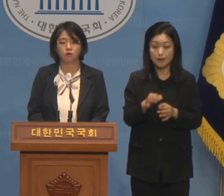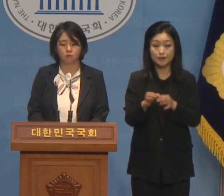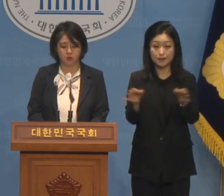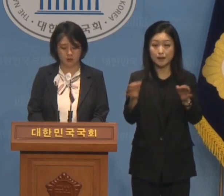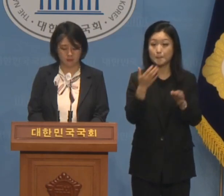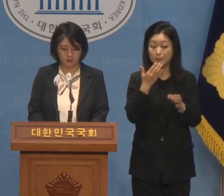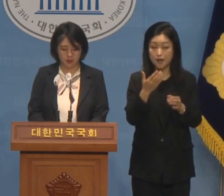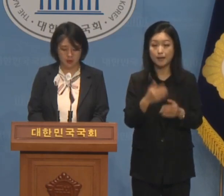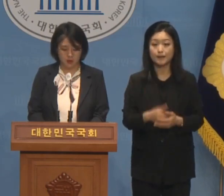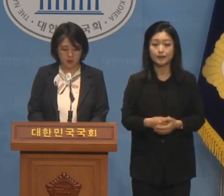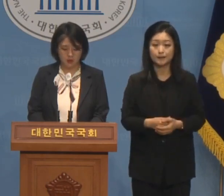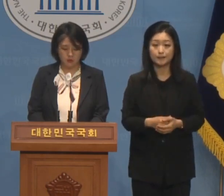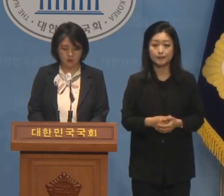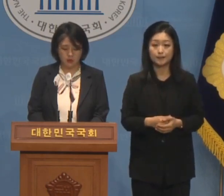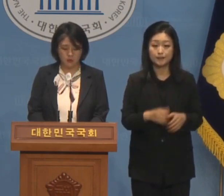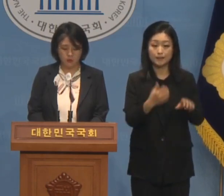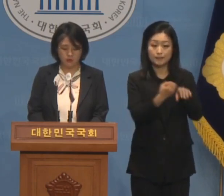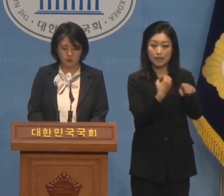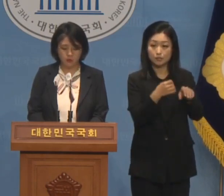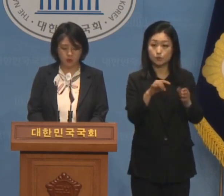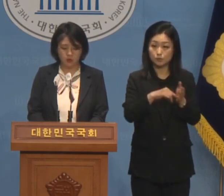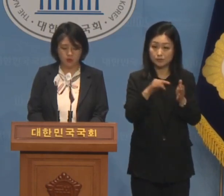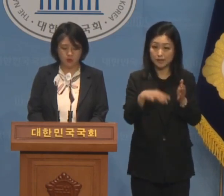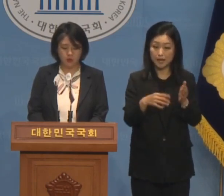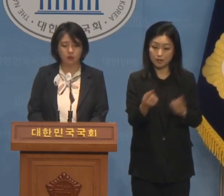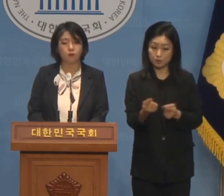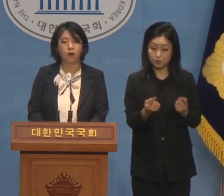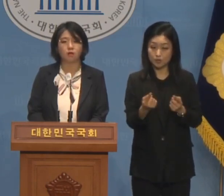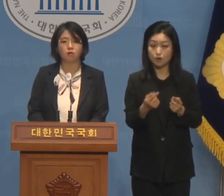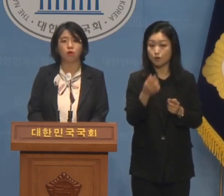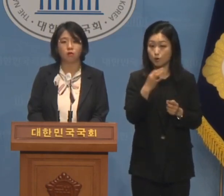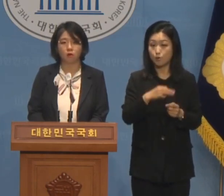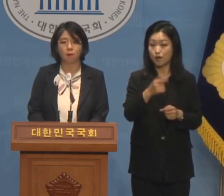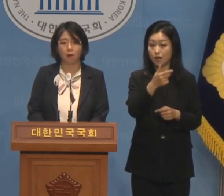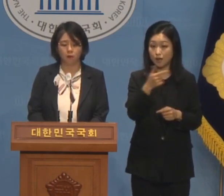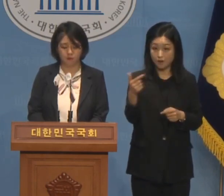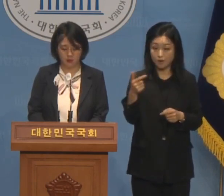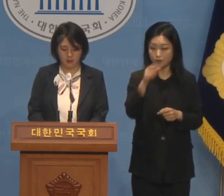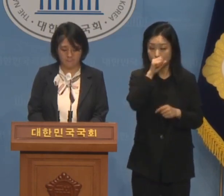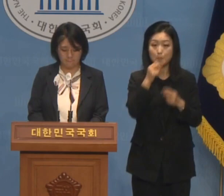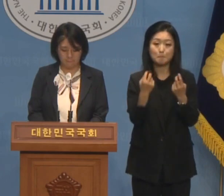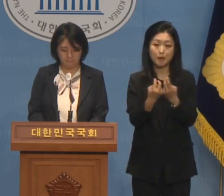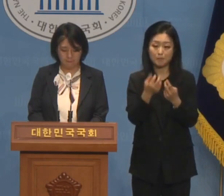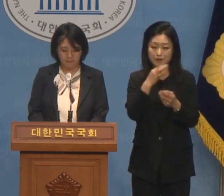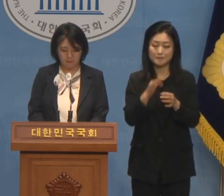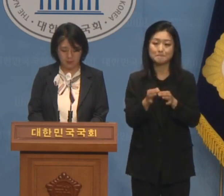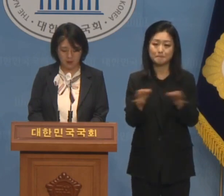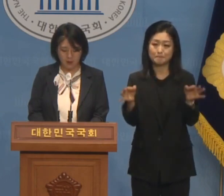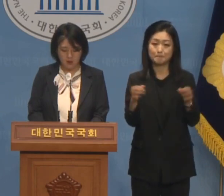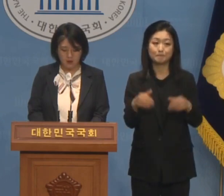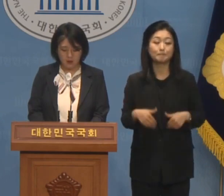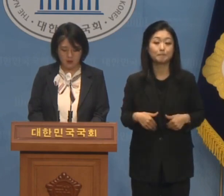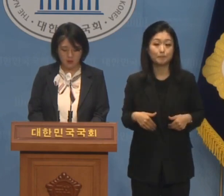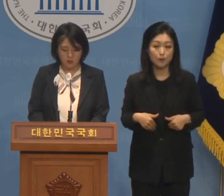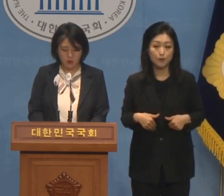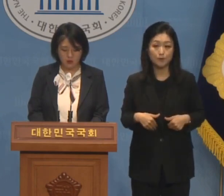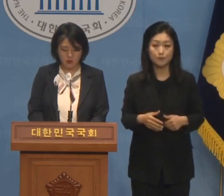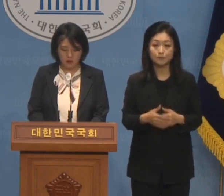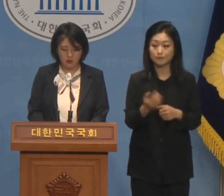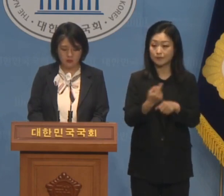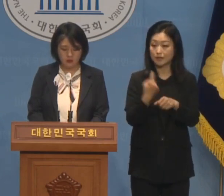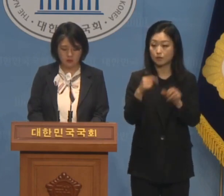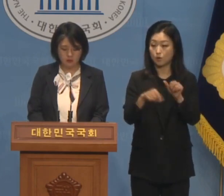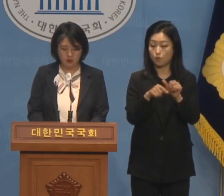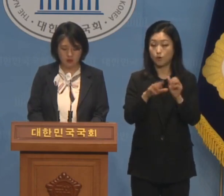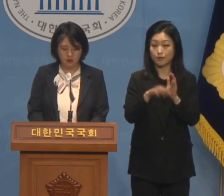가능하게 할 것입니다. 탄소세의 교정적 효과를 실현하기 위한 최적의 방법입니다. 작년 5월